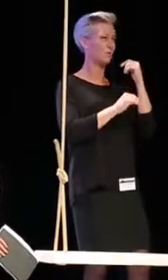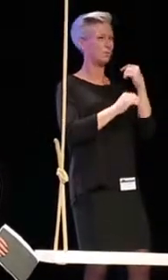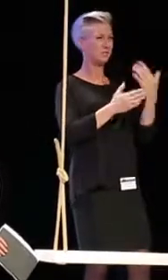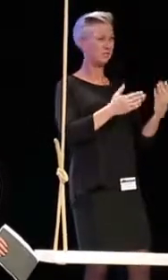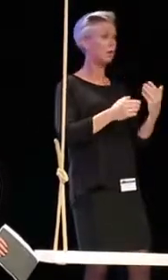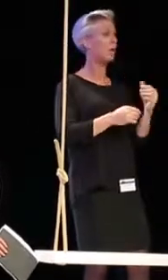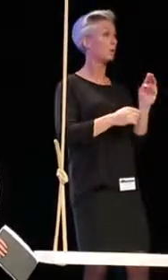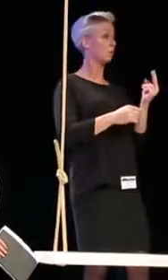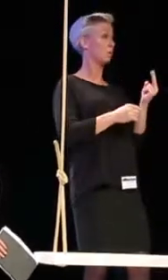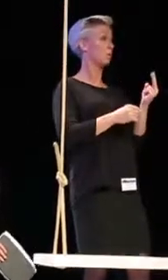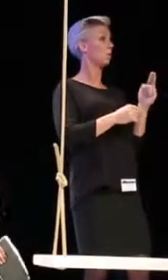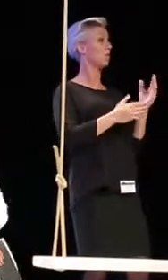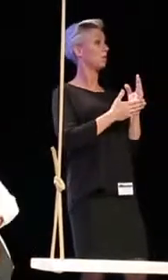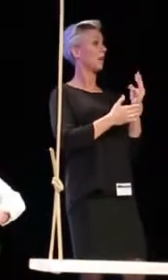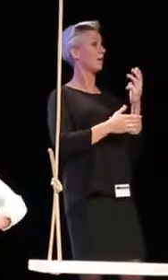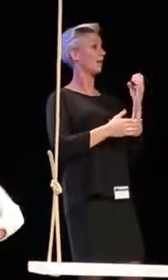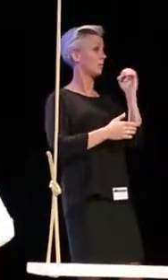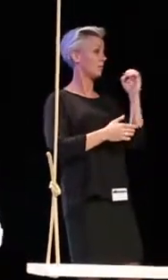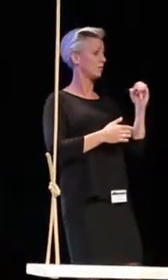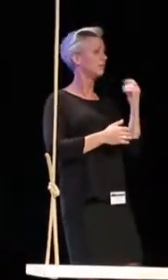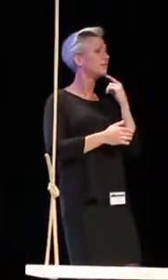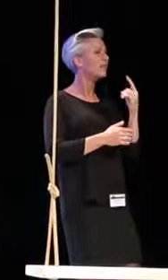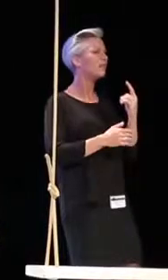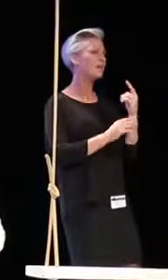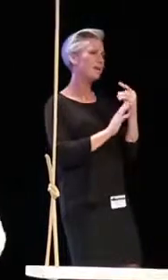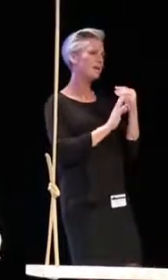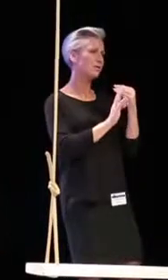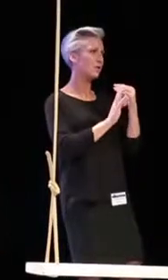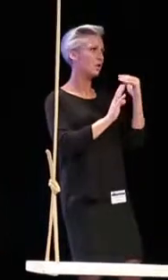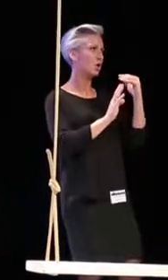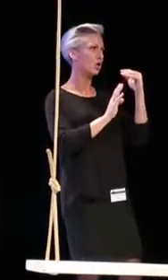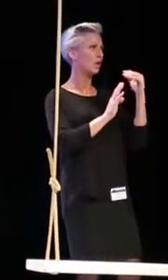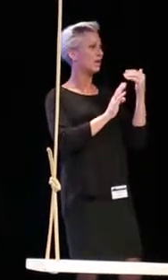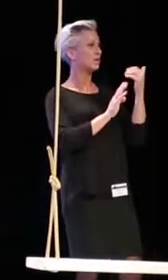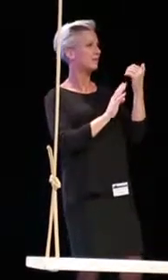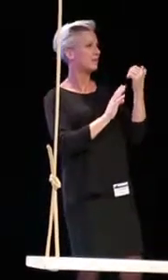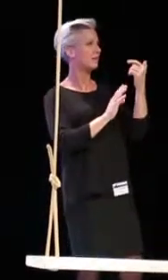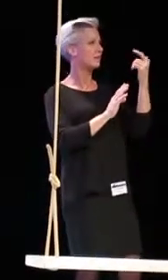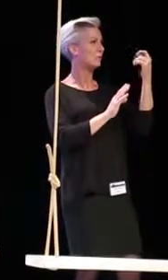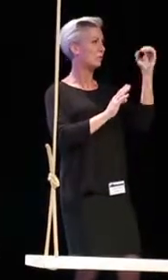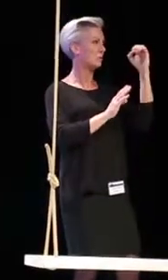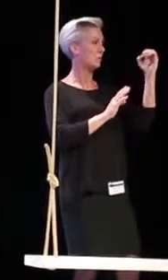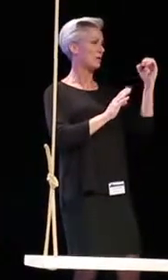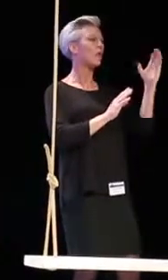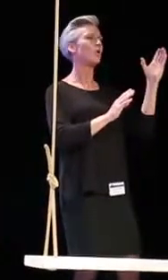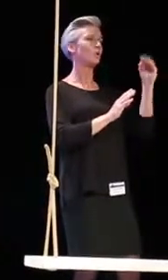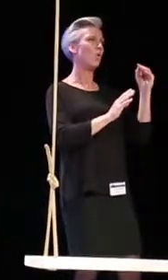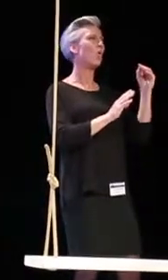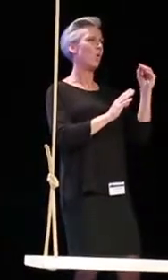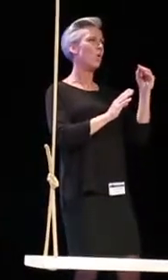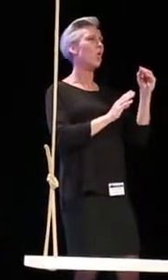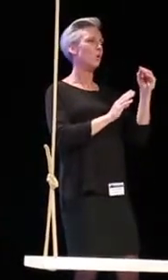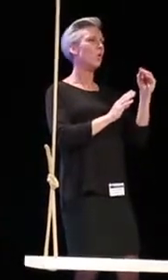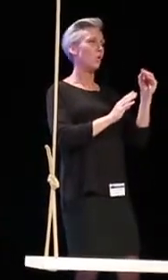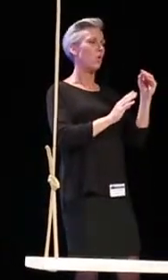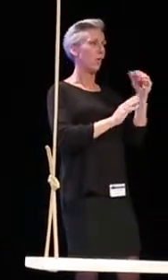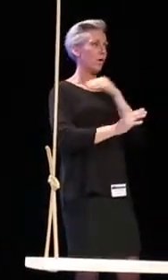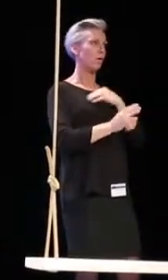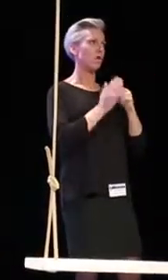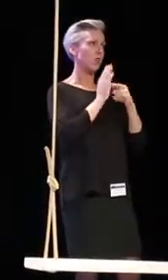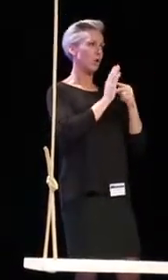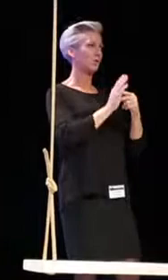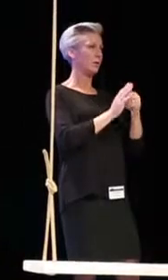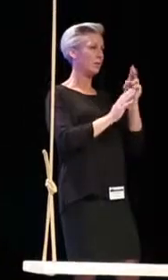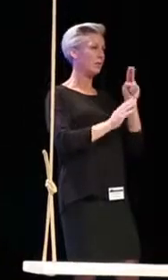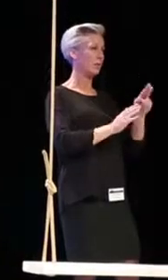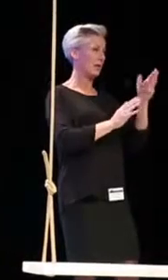30%. Men säg att vi når till 60-70% av 2 grader, då har vi så ambitiösa planer